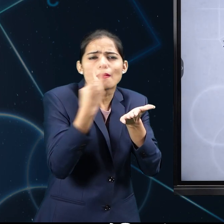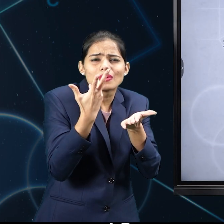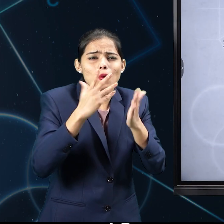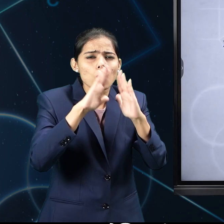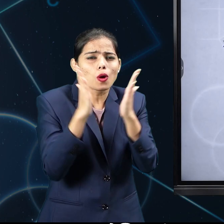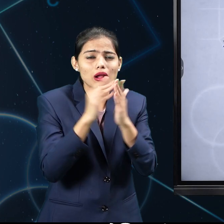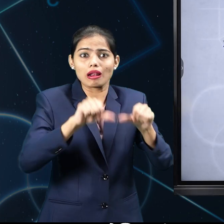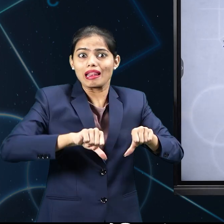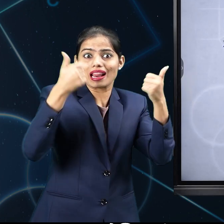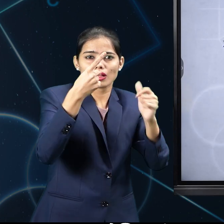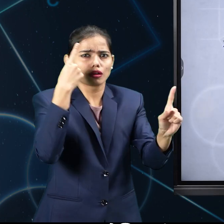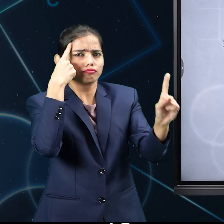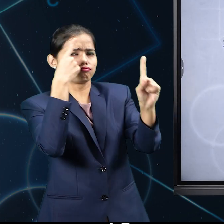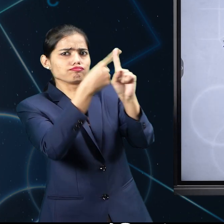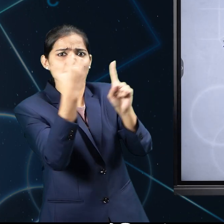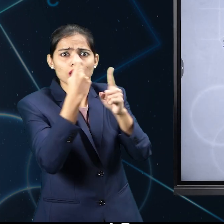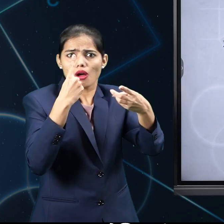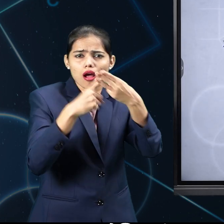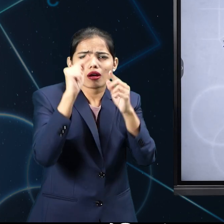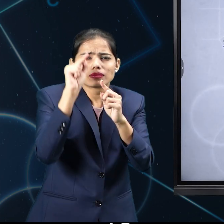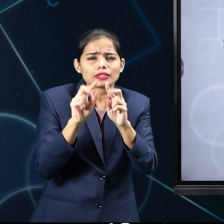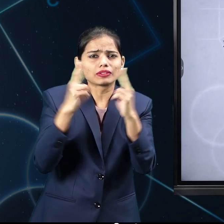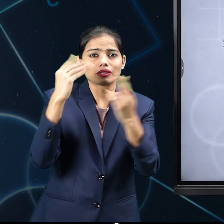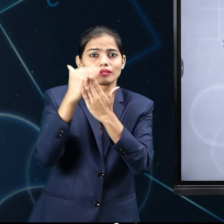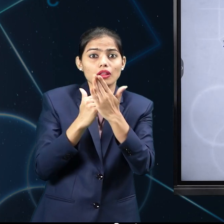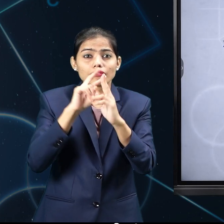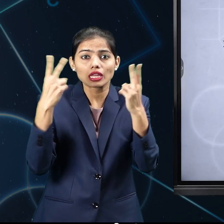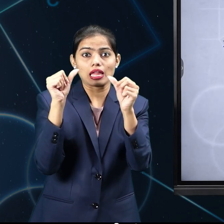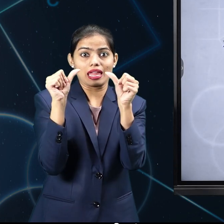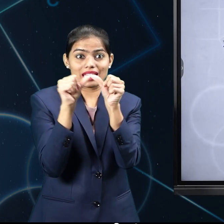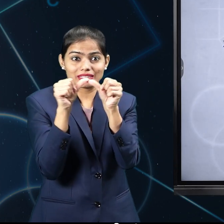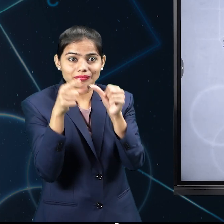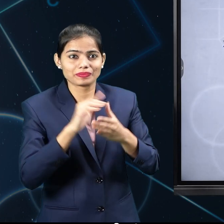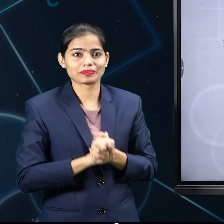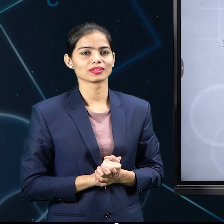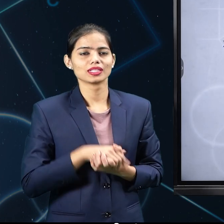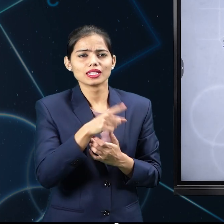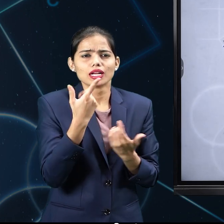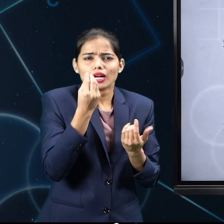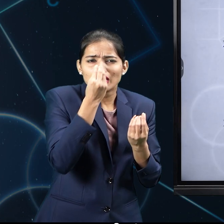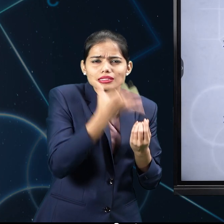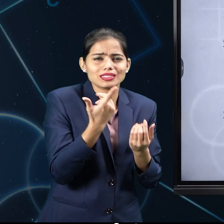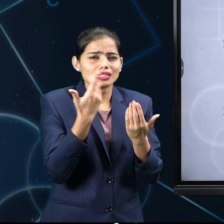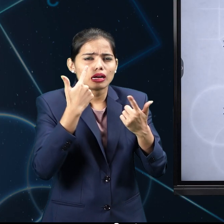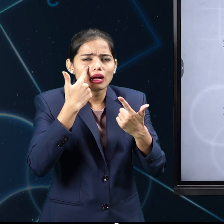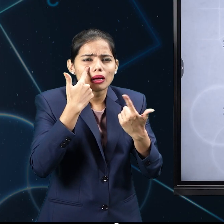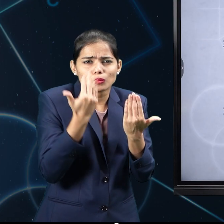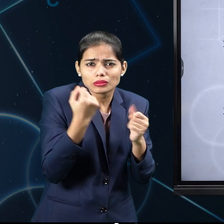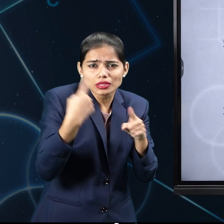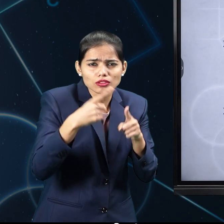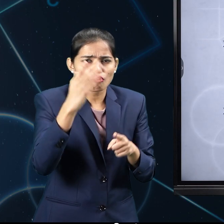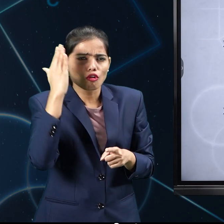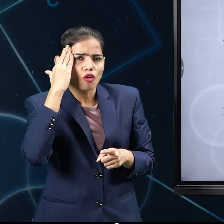प्रायोगिक संभवता याला प्रायोगिक दृष्टिकोन असेही म्हणतात. ही संभवता प्रत्यक्ष प्रयोग गोळा केलेली